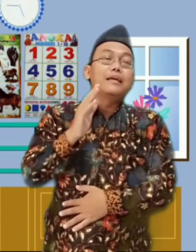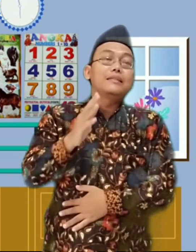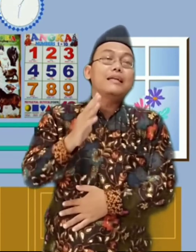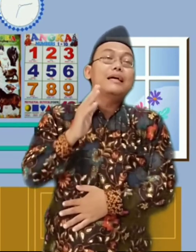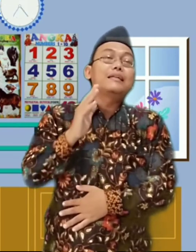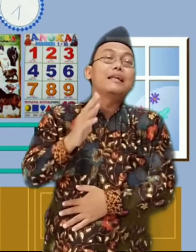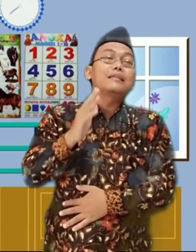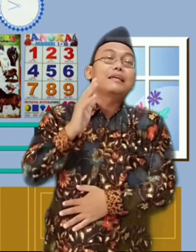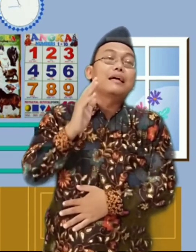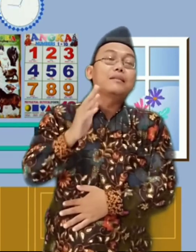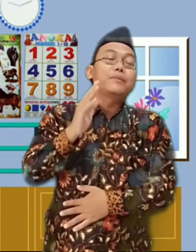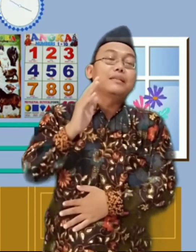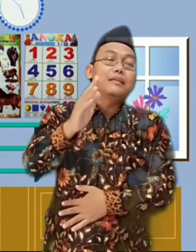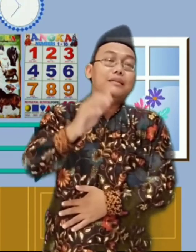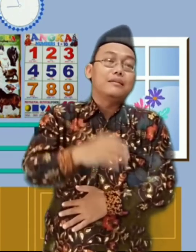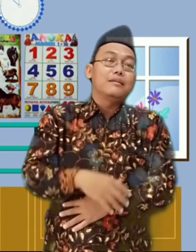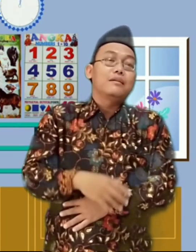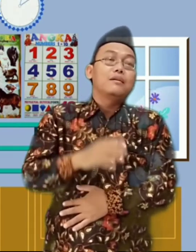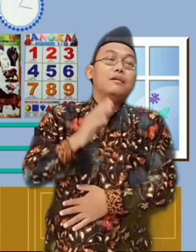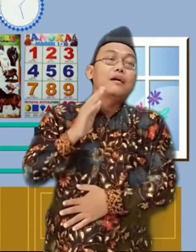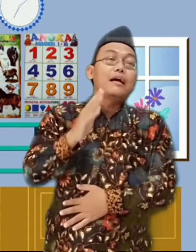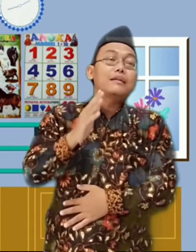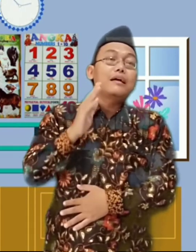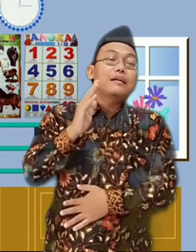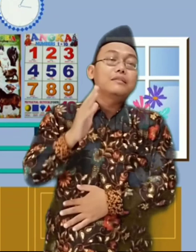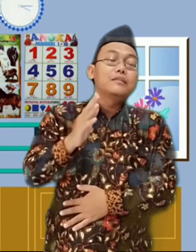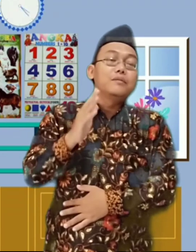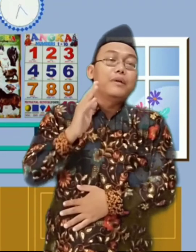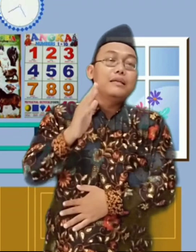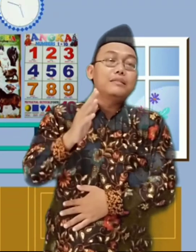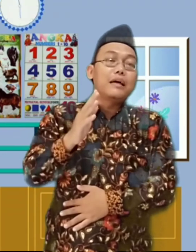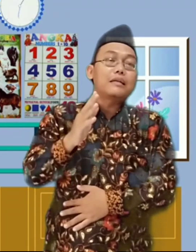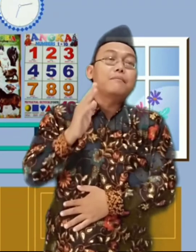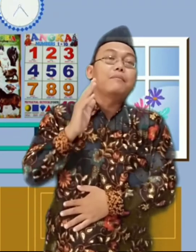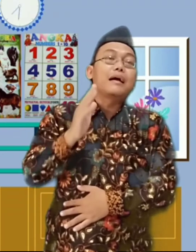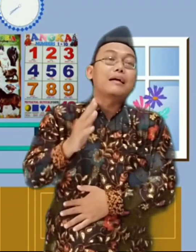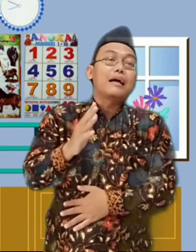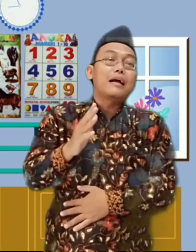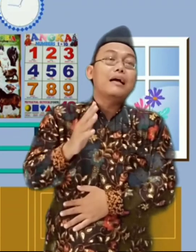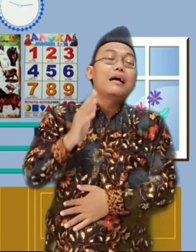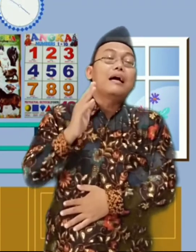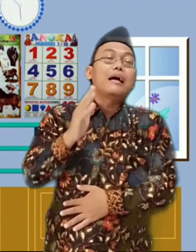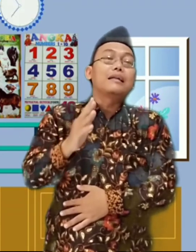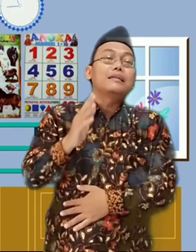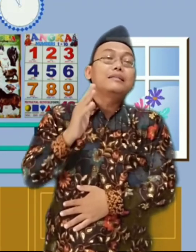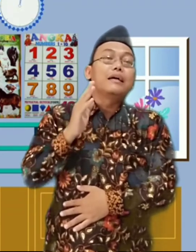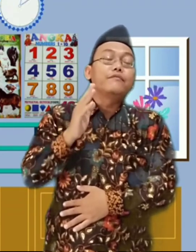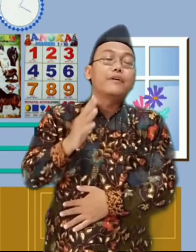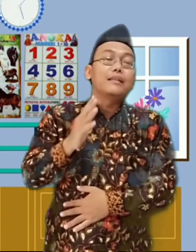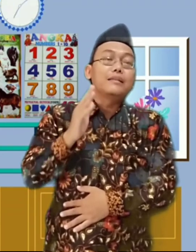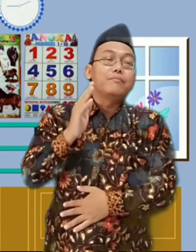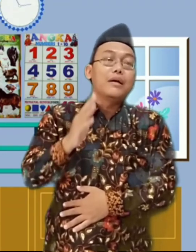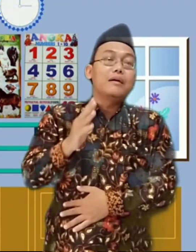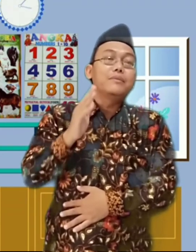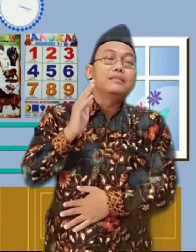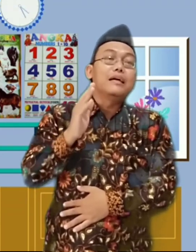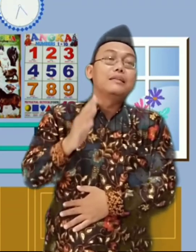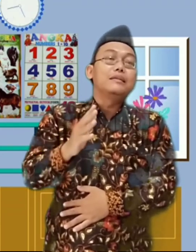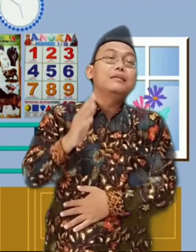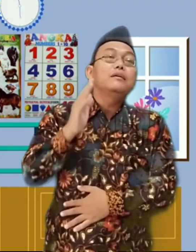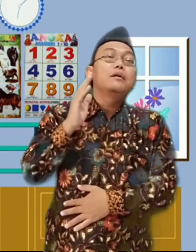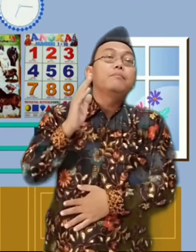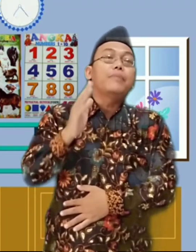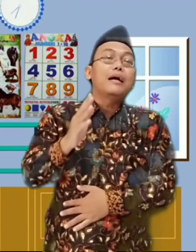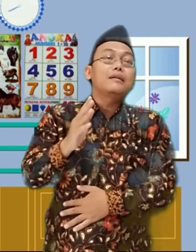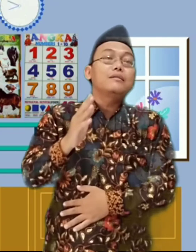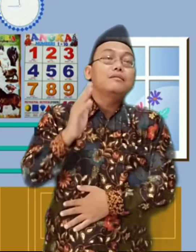Rajin belajar adalah sangat penting. Karena rajin belajar, maka Ali dan Fatima menjadi